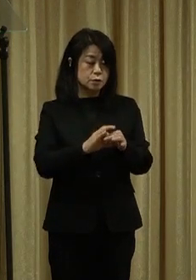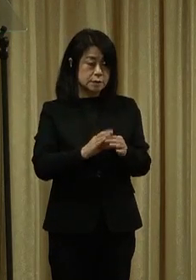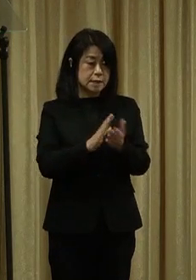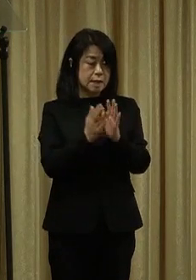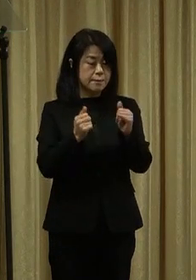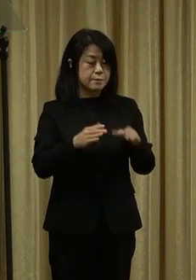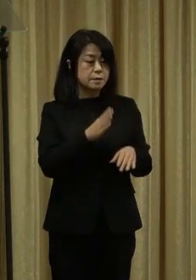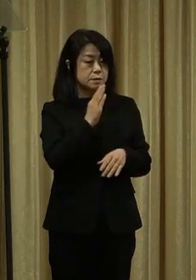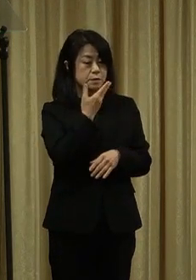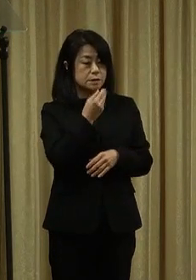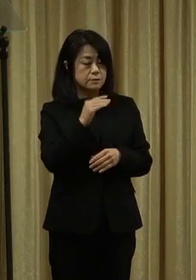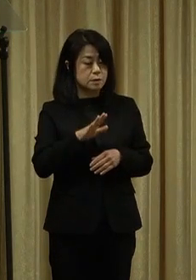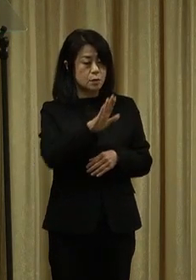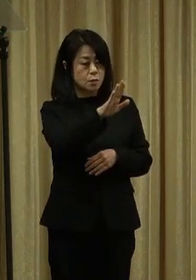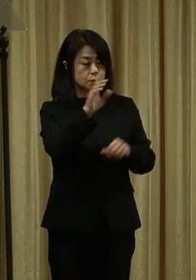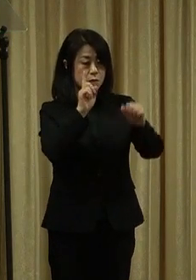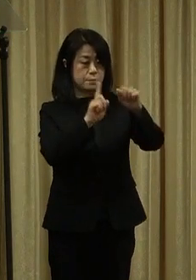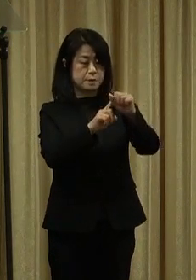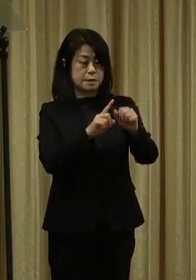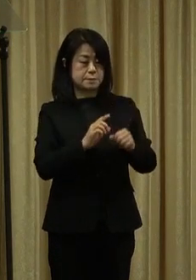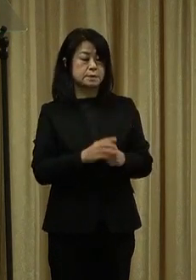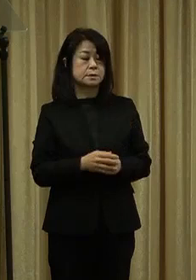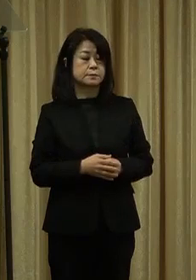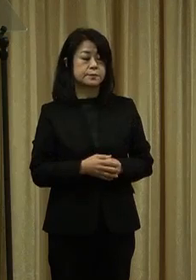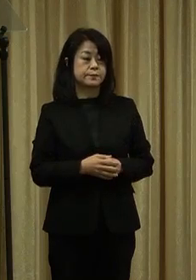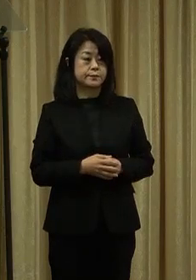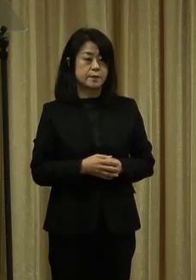ウェルビーイングの向上を目指してまいります。